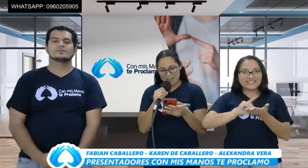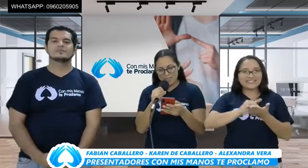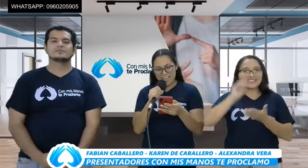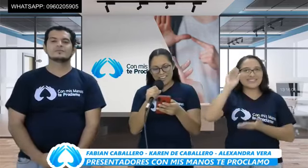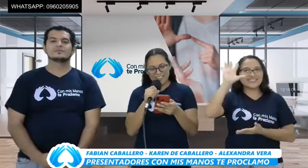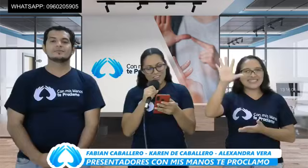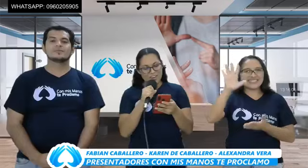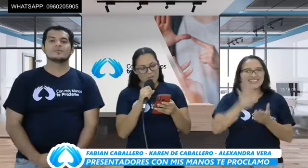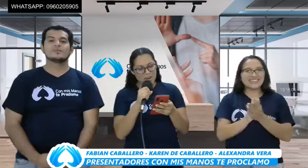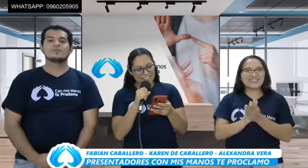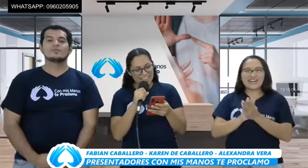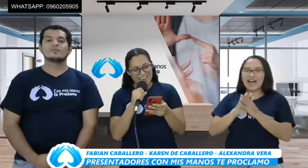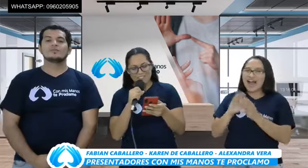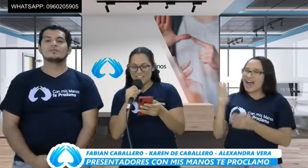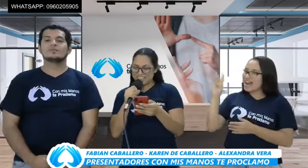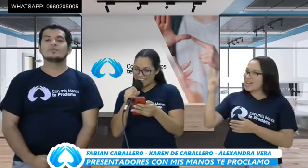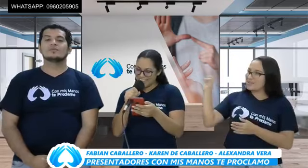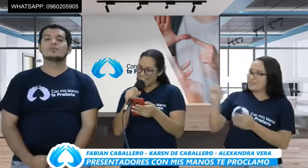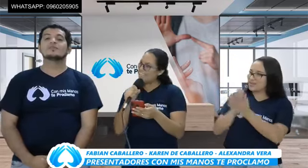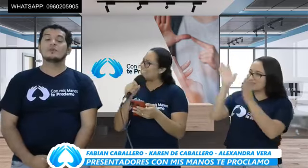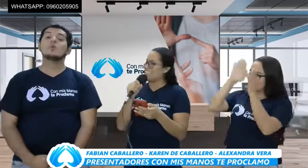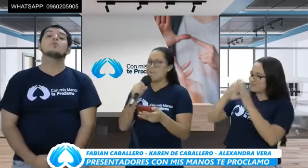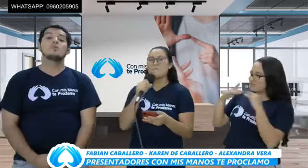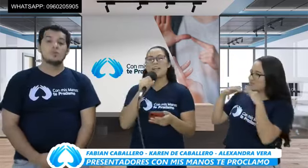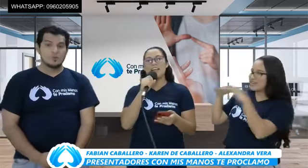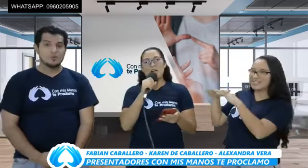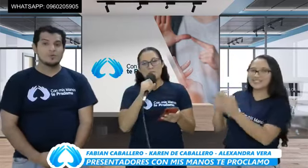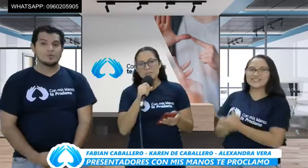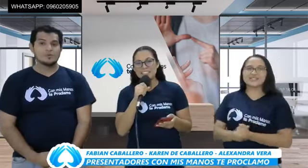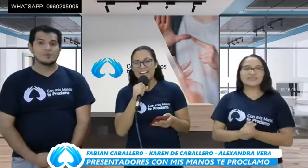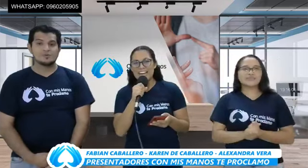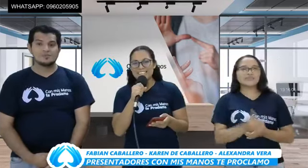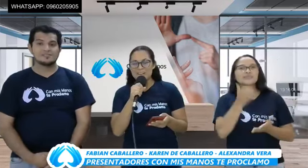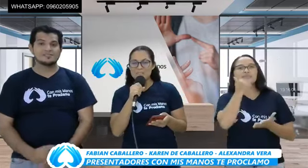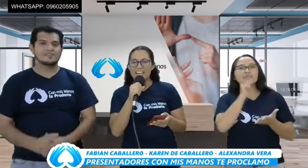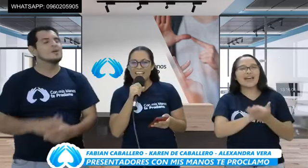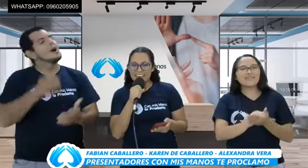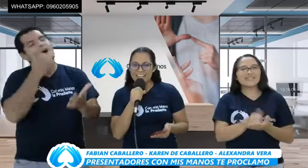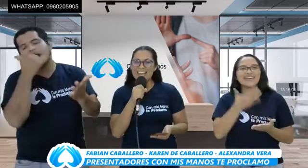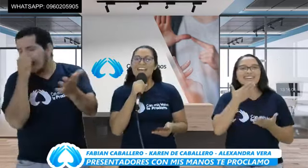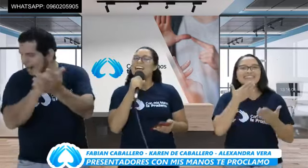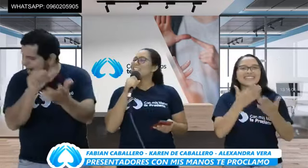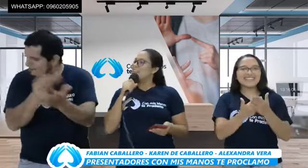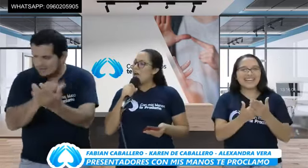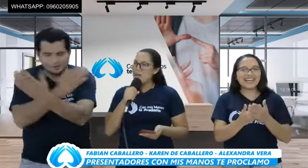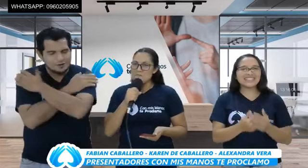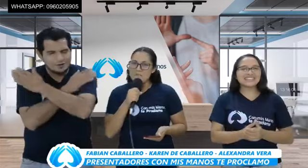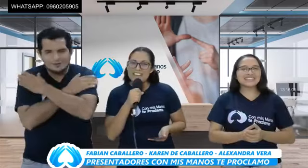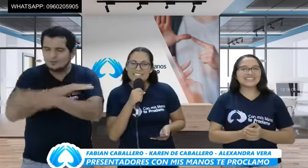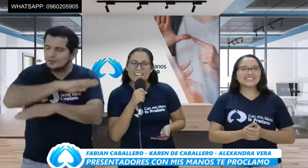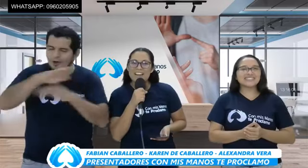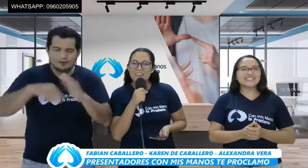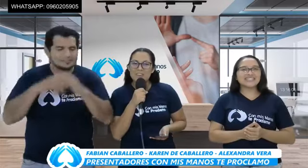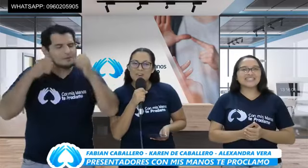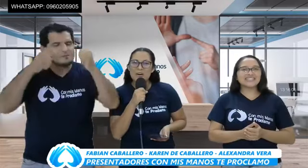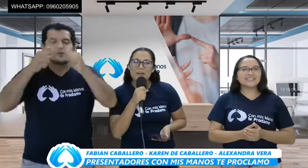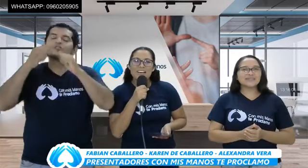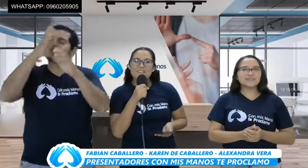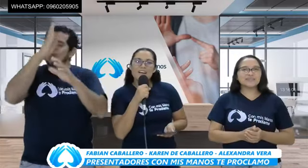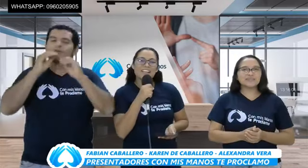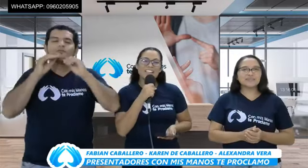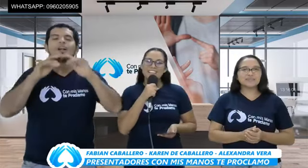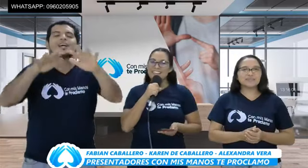esposos Caballero Vidal, que Dios los guarde y los bendiga siempre. Muchas gracias, mi Kenia. Amén.